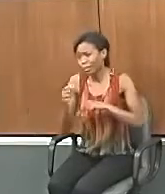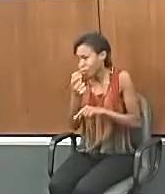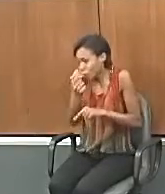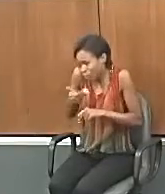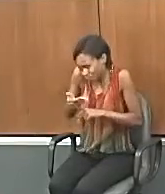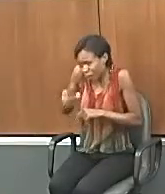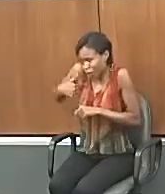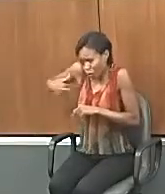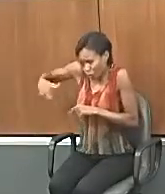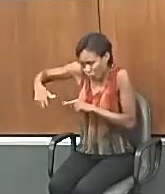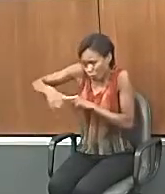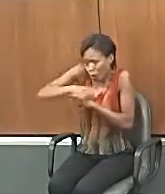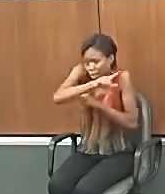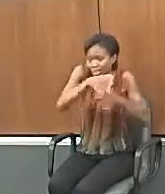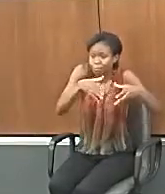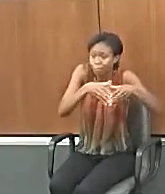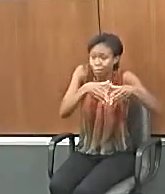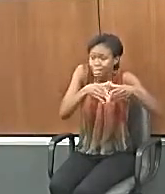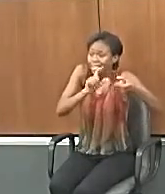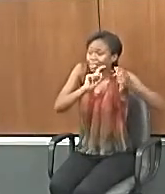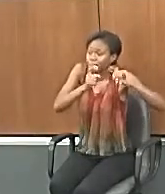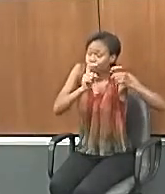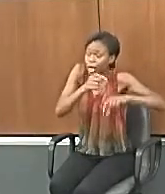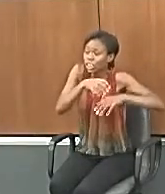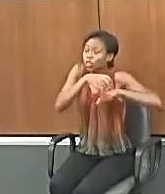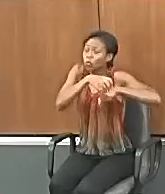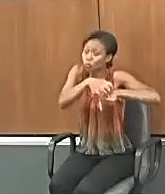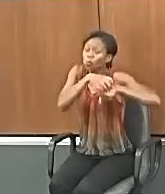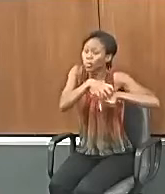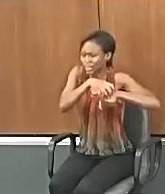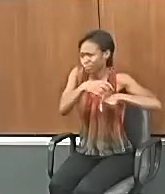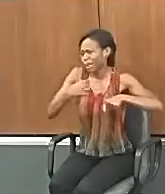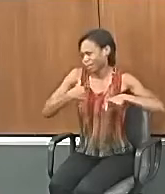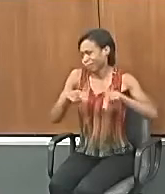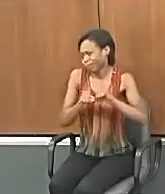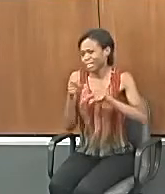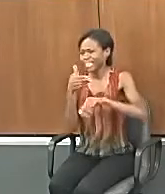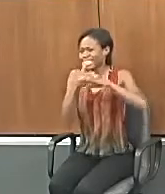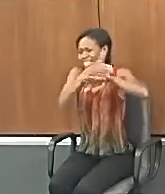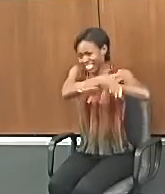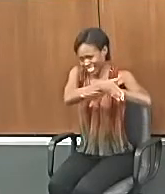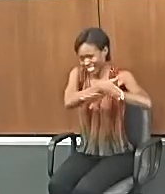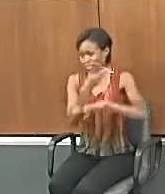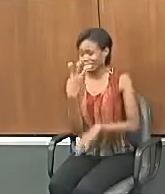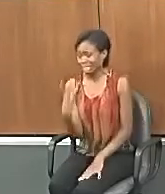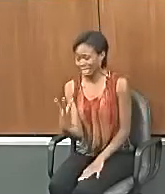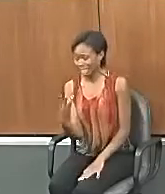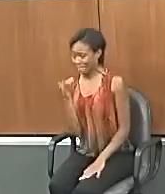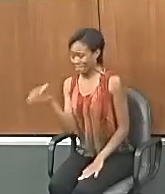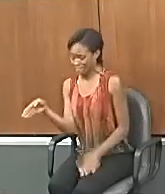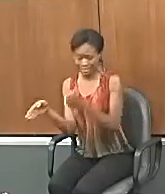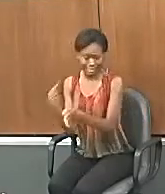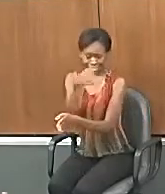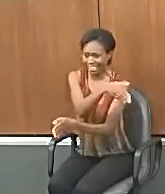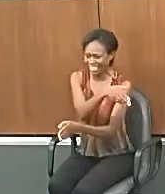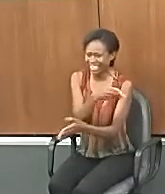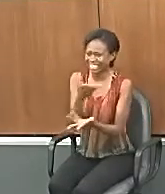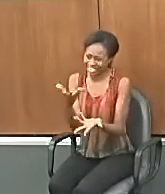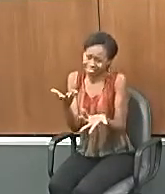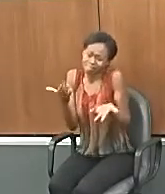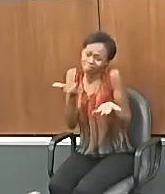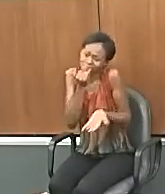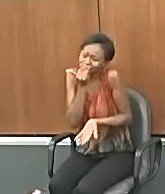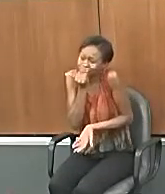participar da comissão especial de turismo gastronômico ou seja eu tenho que tirar três sated aqui mas eu queria